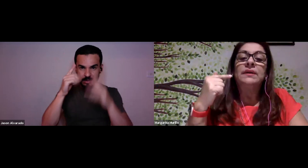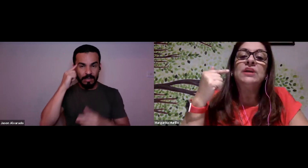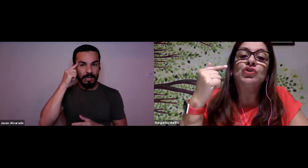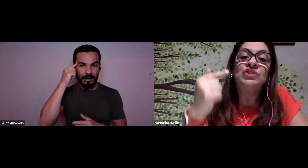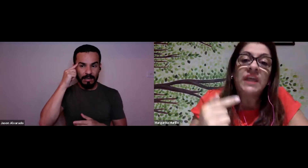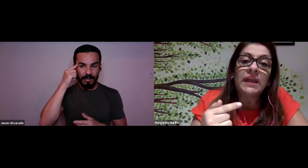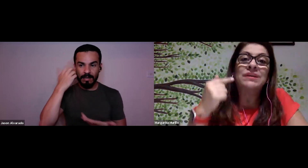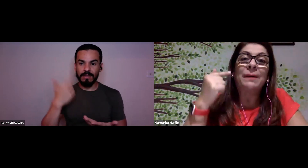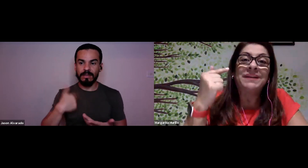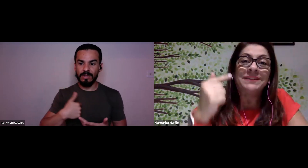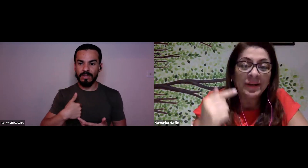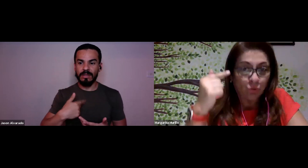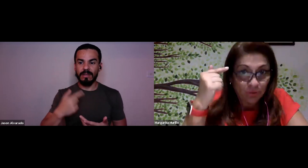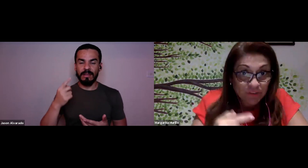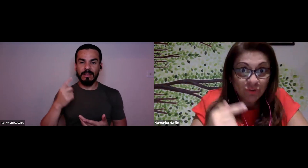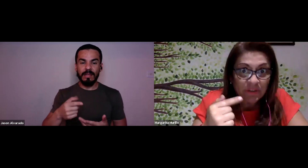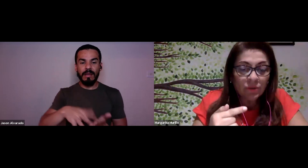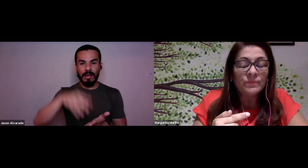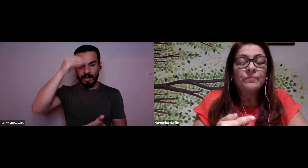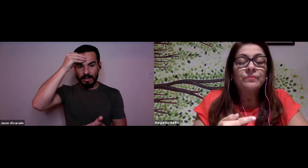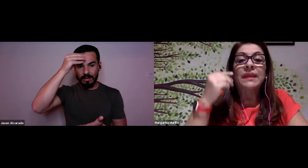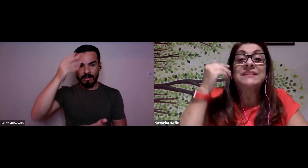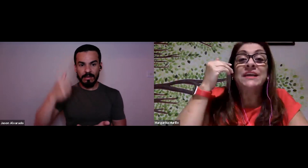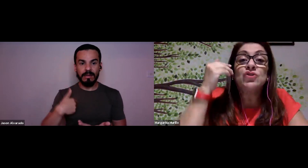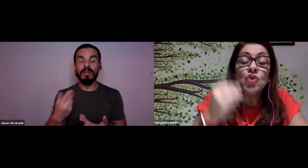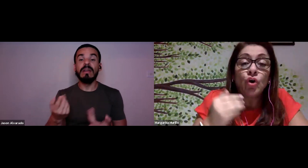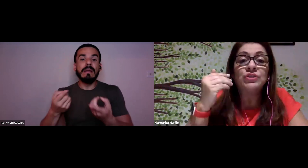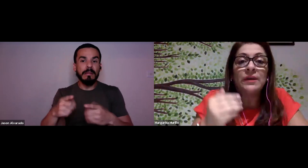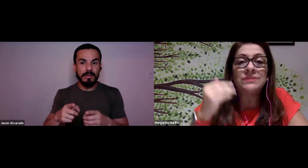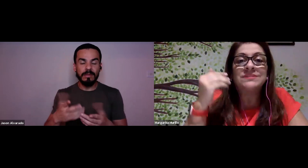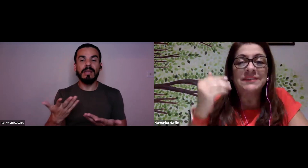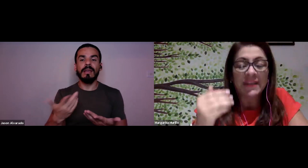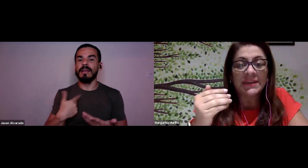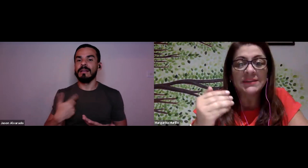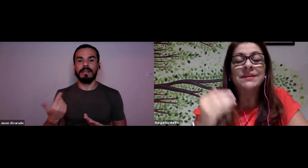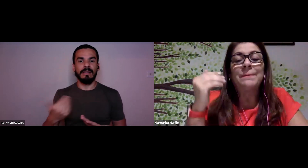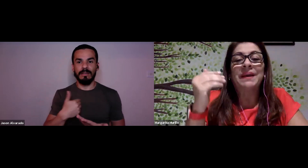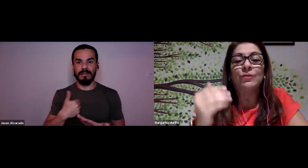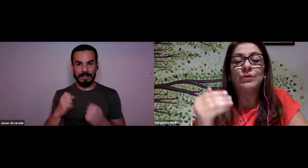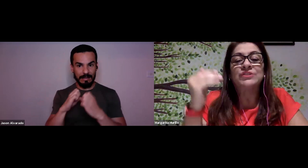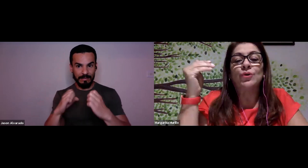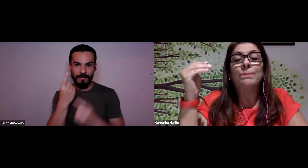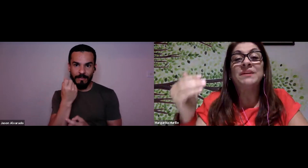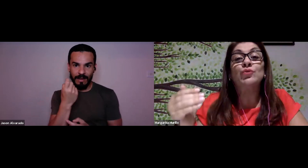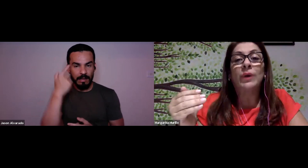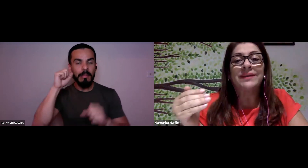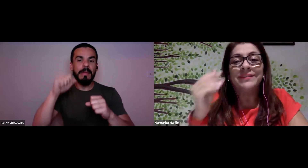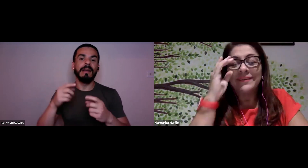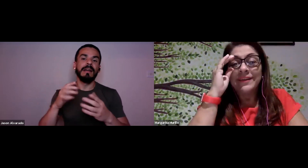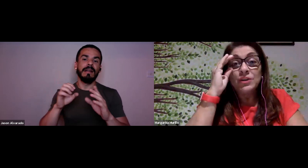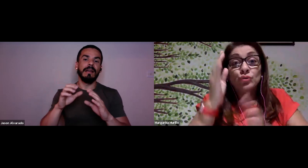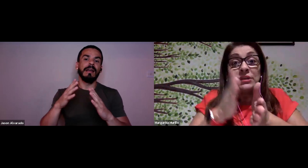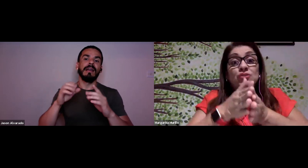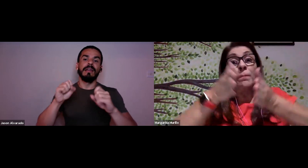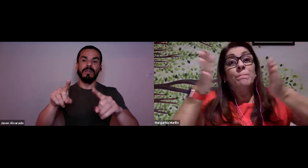y yo tengo que aprender lo que ha sucedido Es que no tengo estrategias para la educación virtual